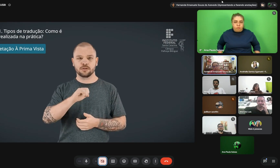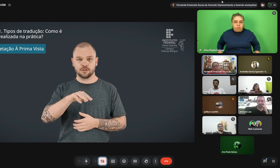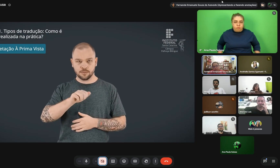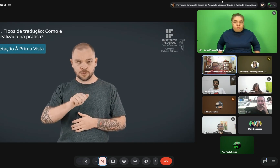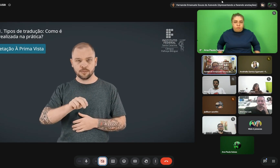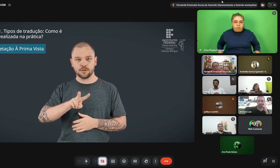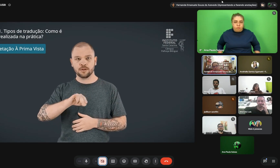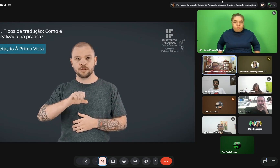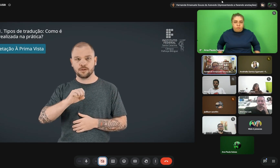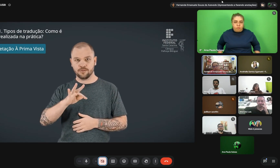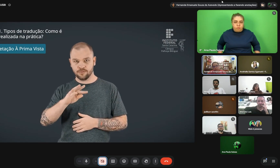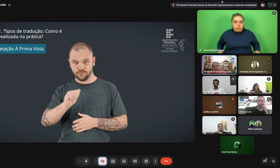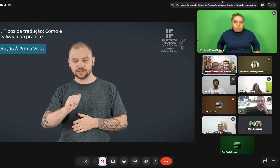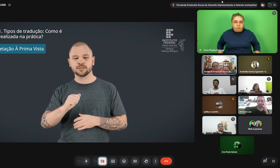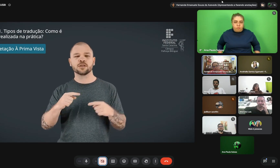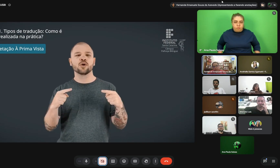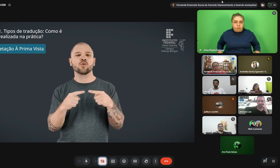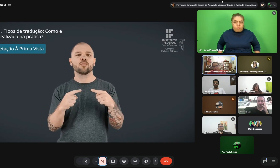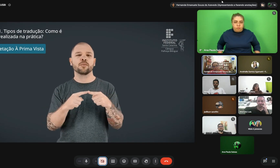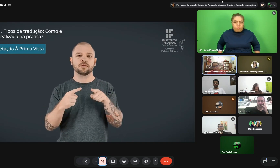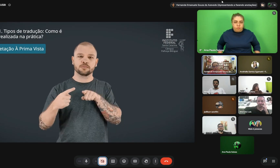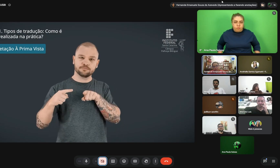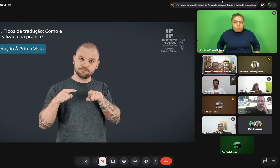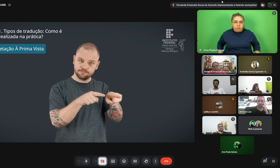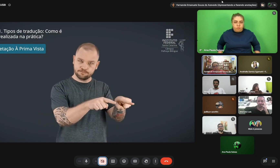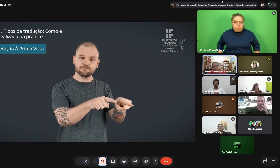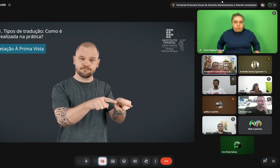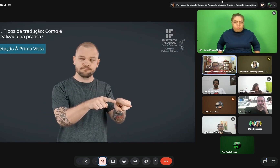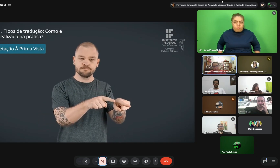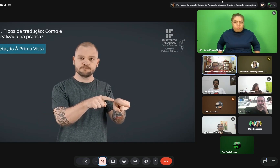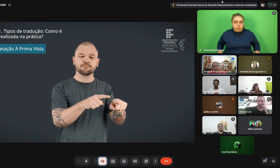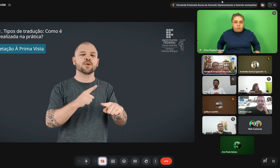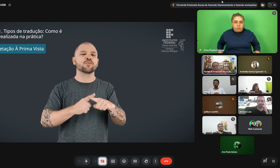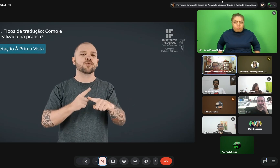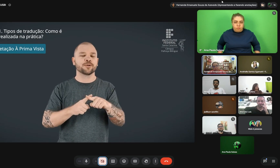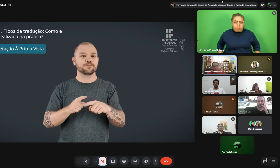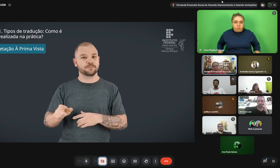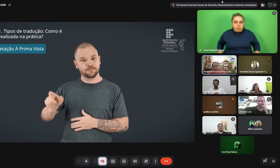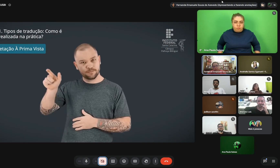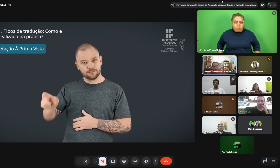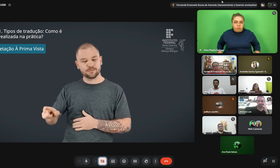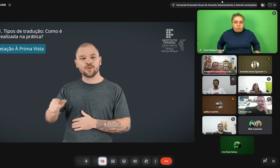Essa conceituação de tradução à prima vista, que acontece ali